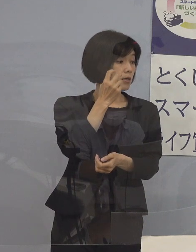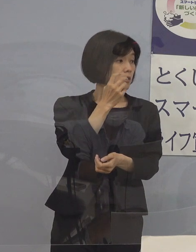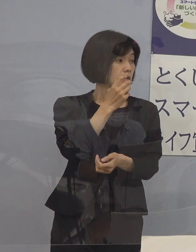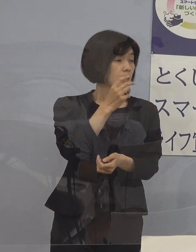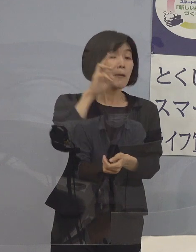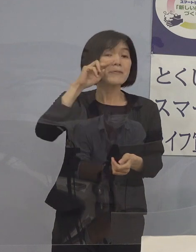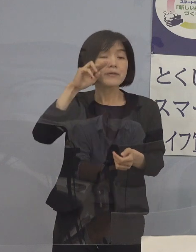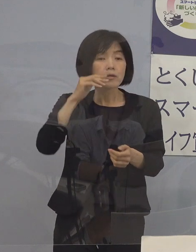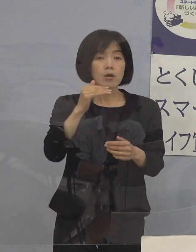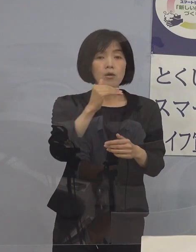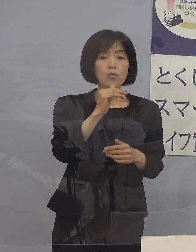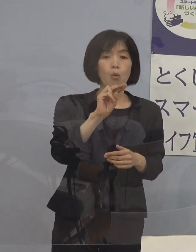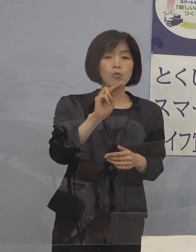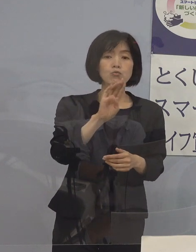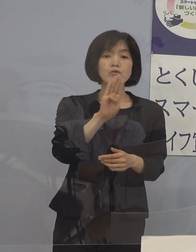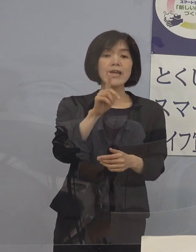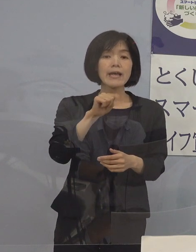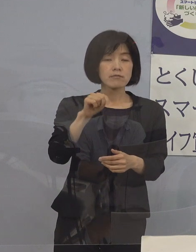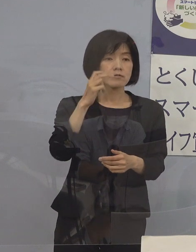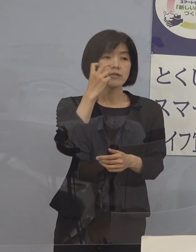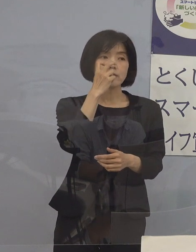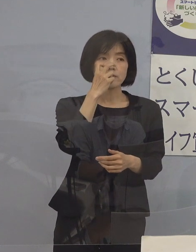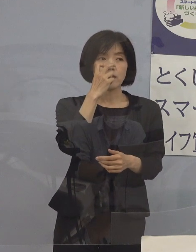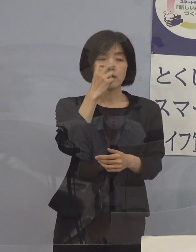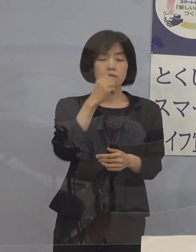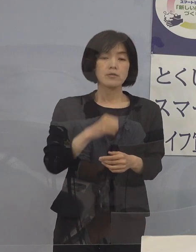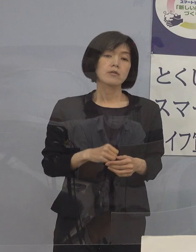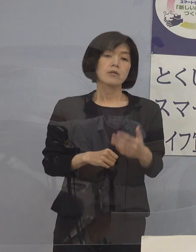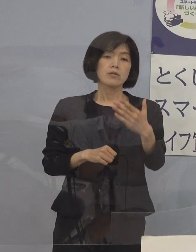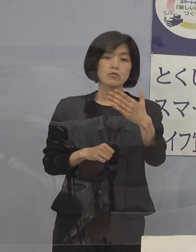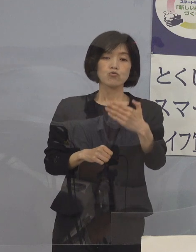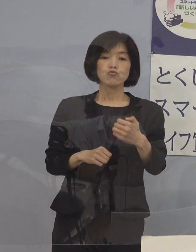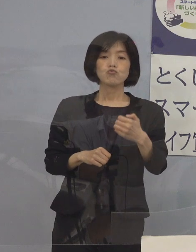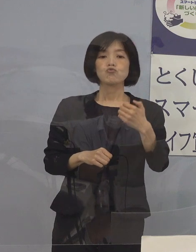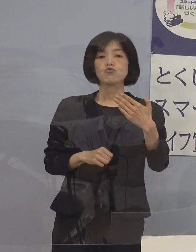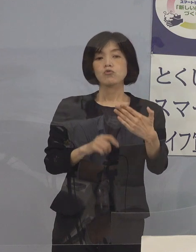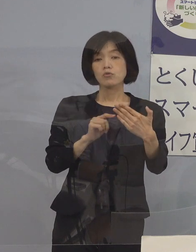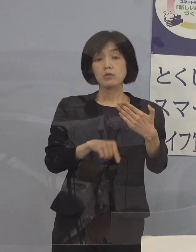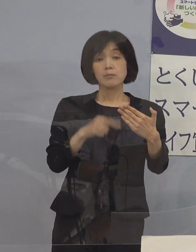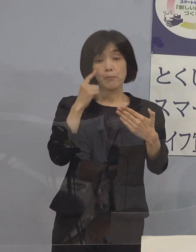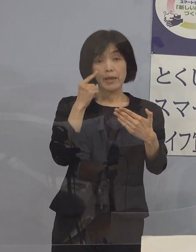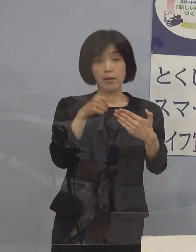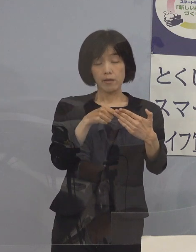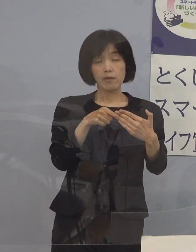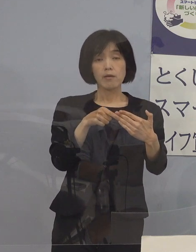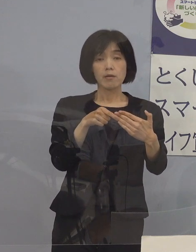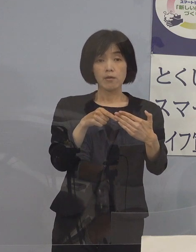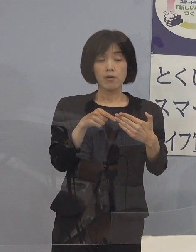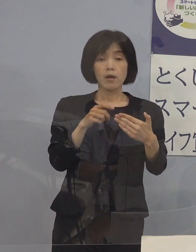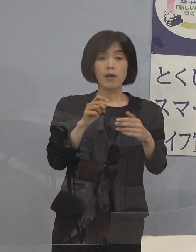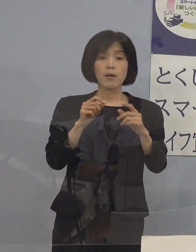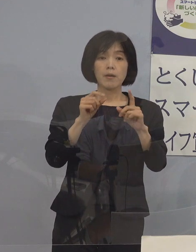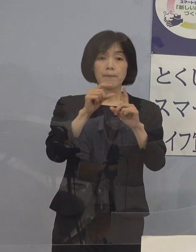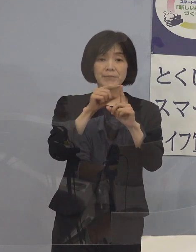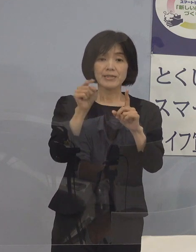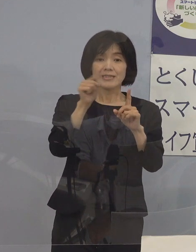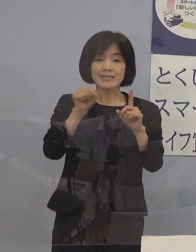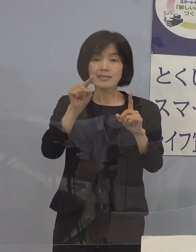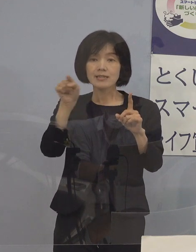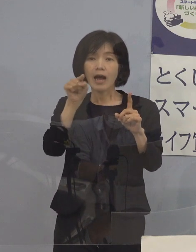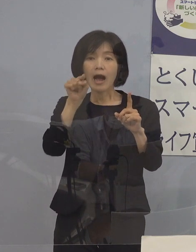抗原検査、失礼しました、抗原検査となります。それから99例目の方、この方は PCR 検